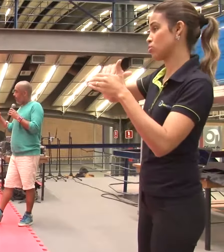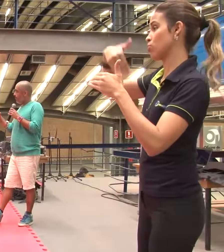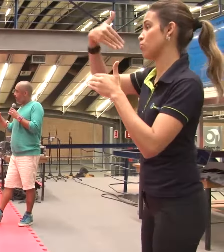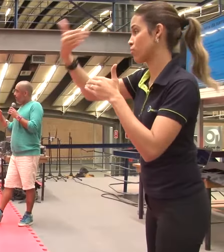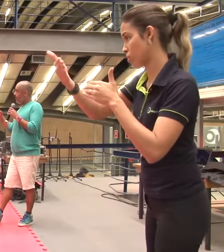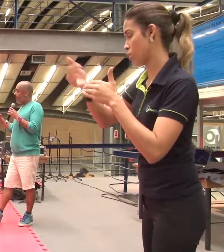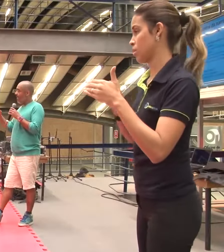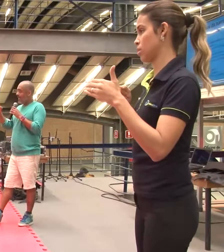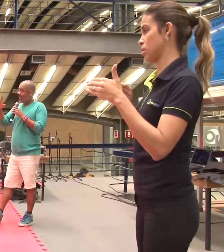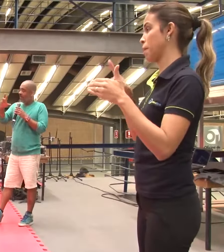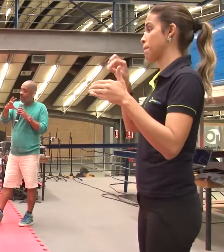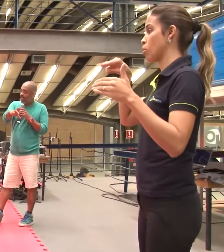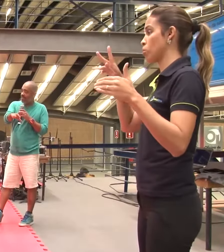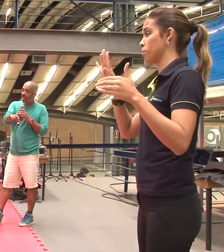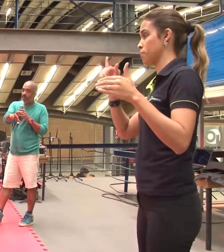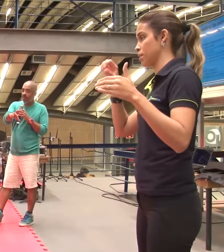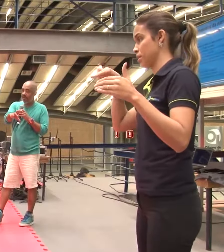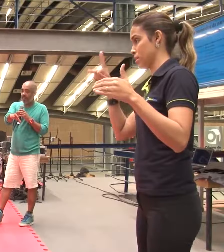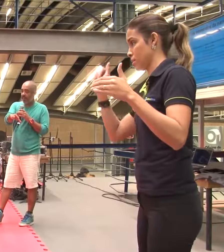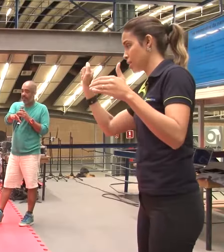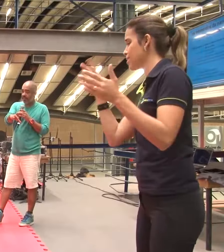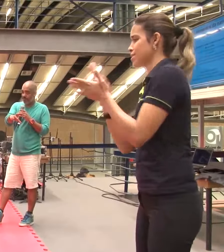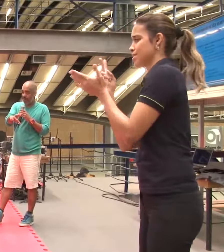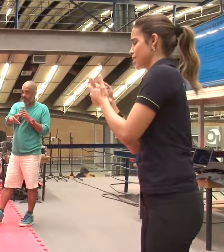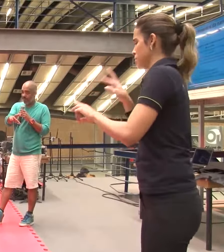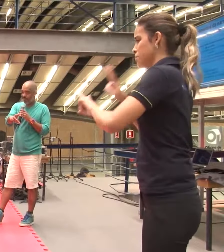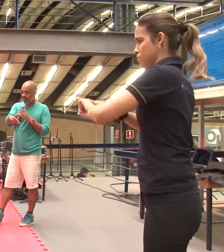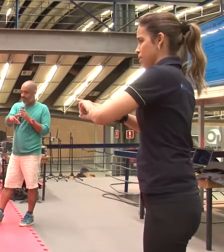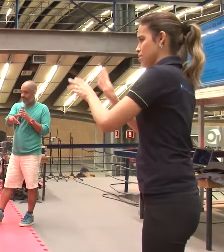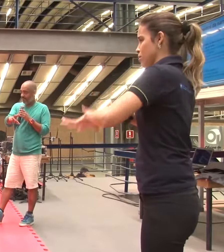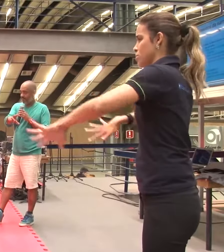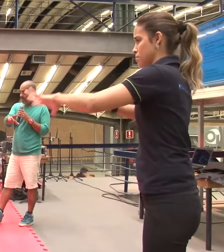fora. Pombinha quase sempre confinada àquele espaço.